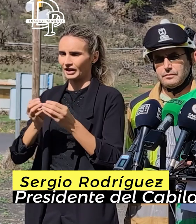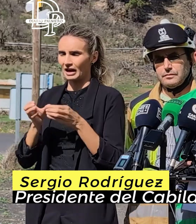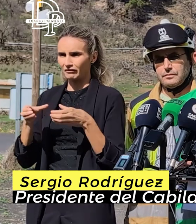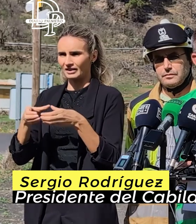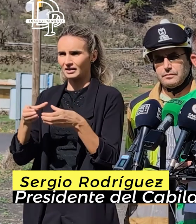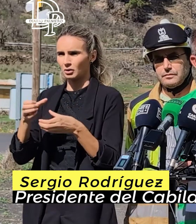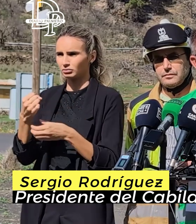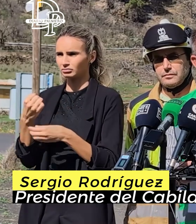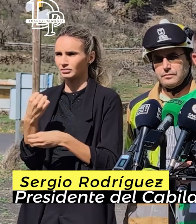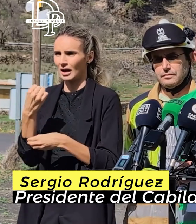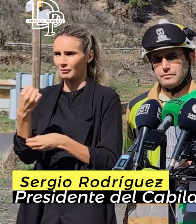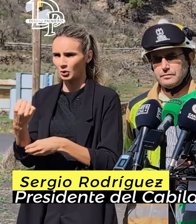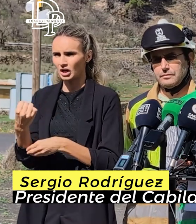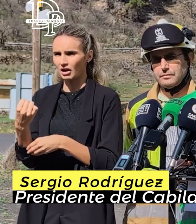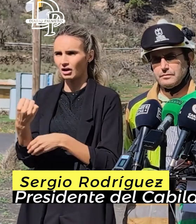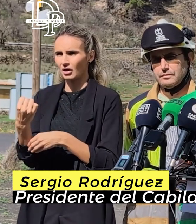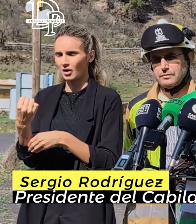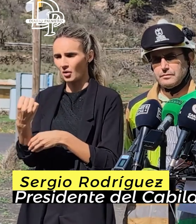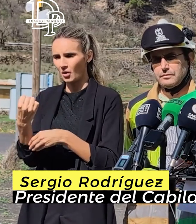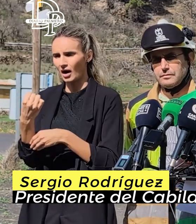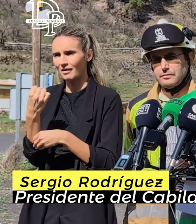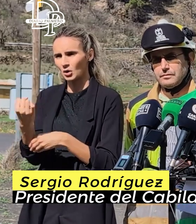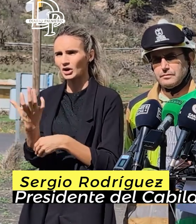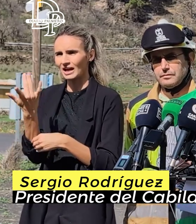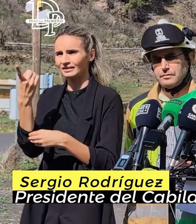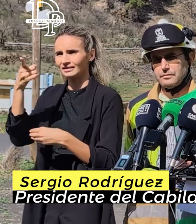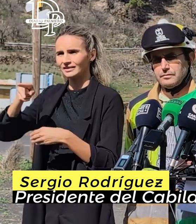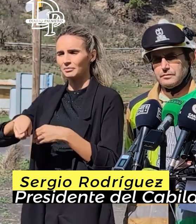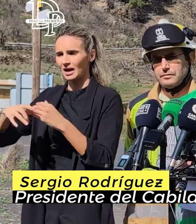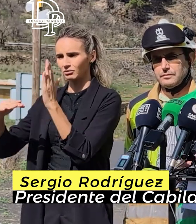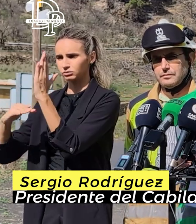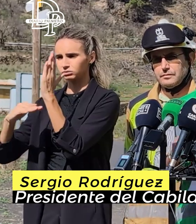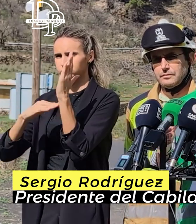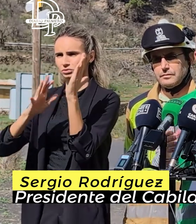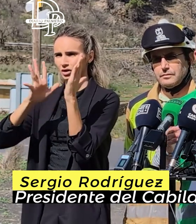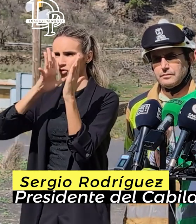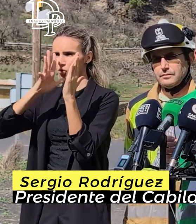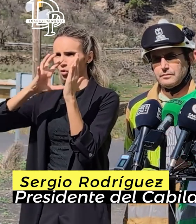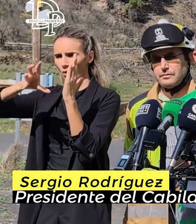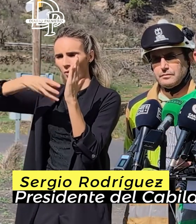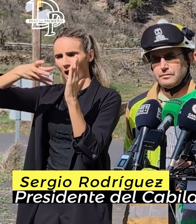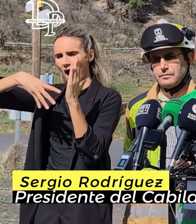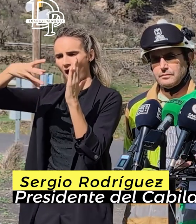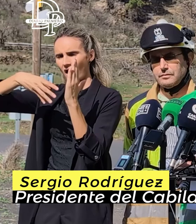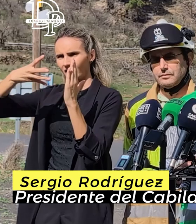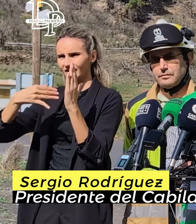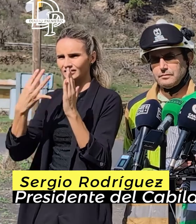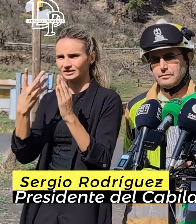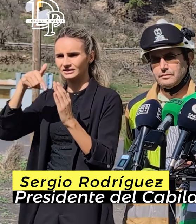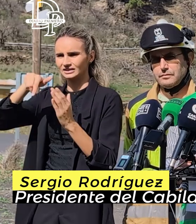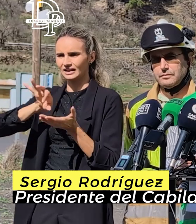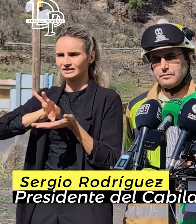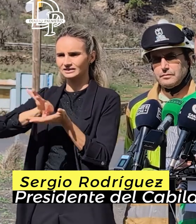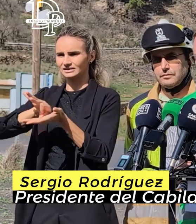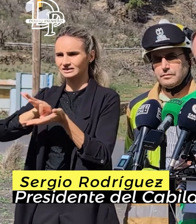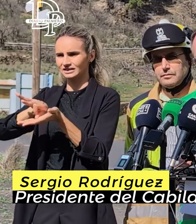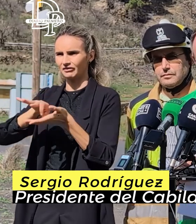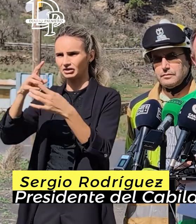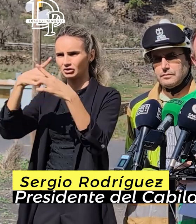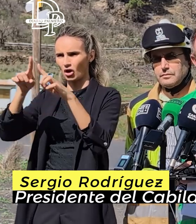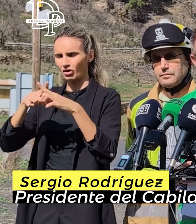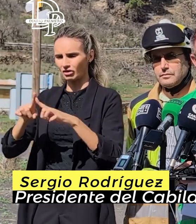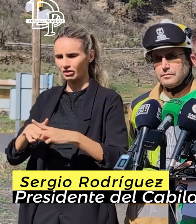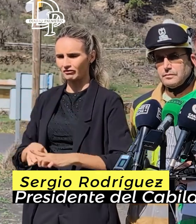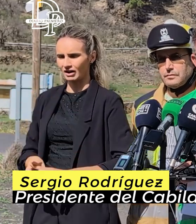apoyados en 10 cubas que provienen de los distintos servicios que prestaron